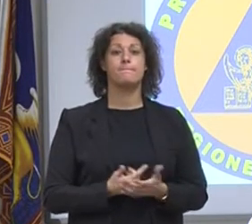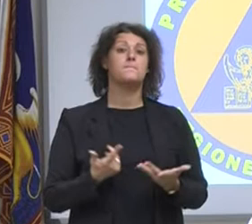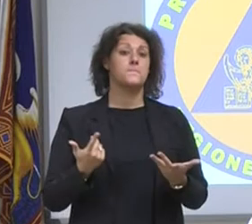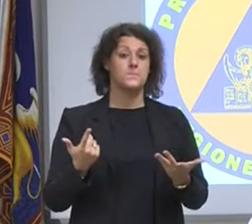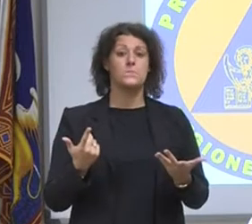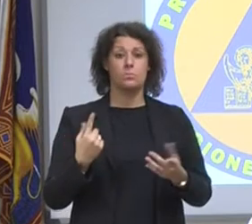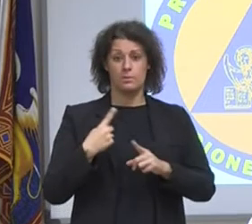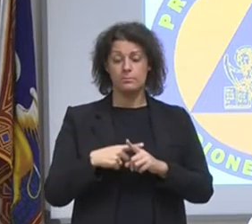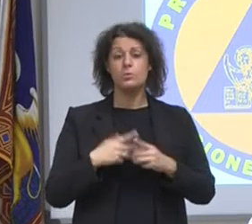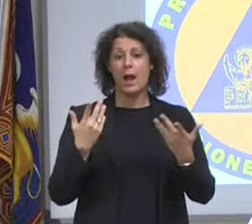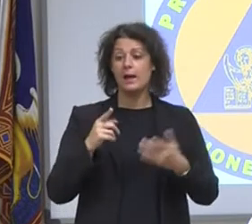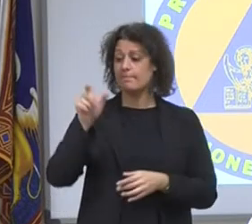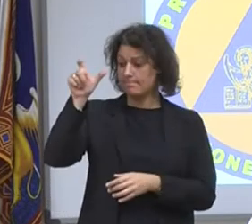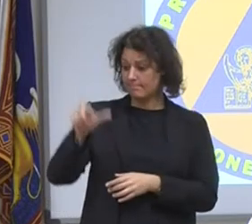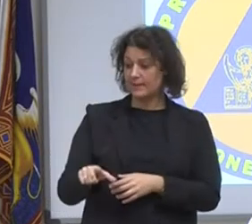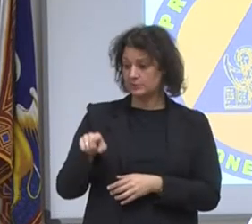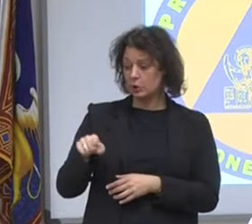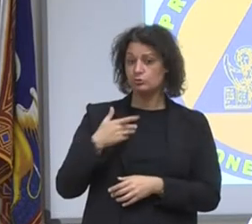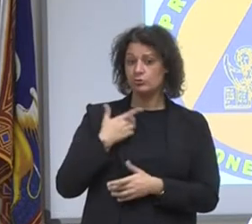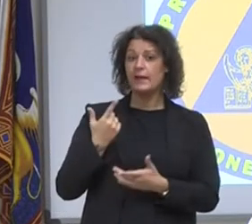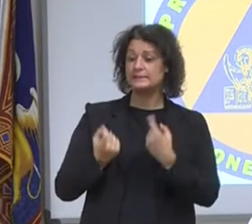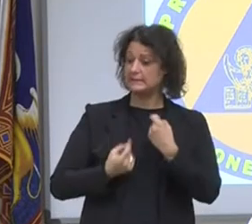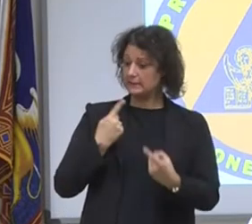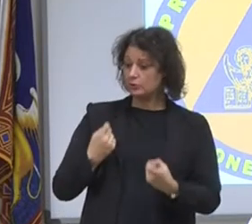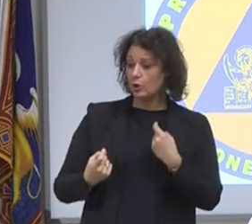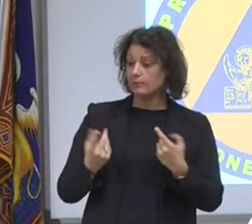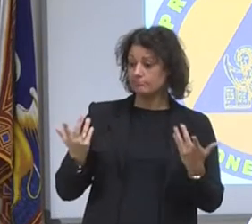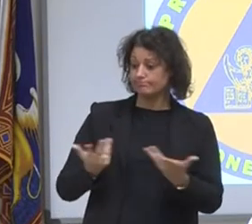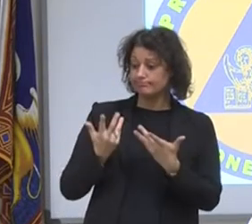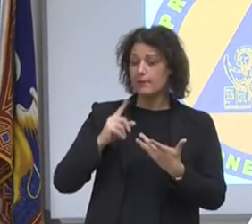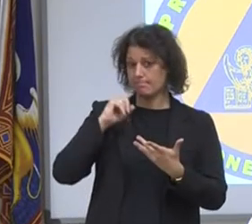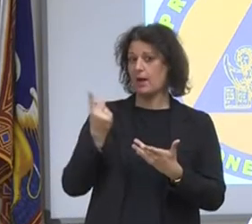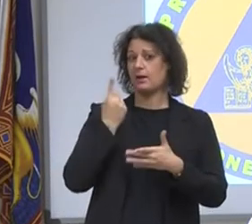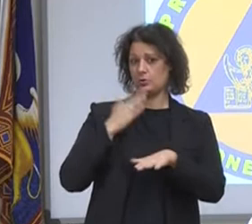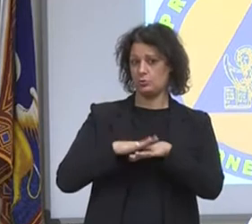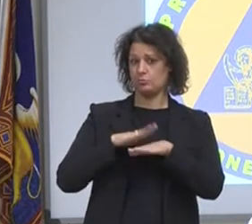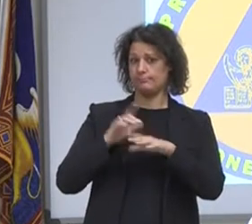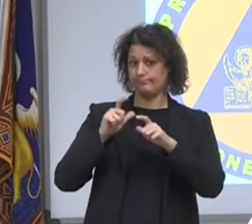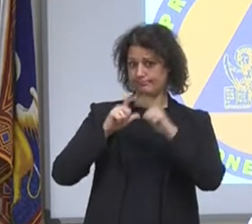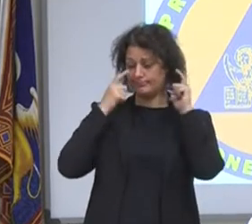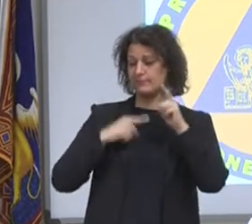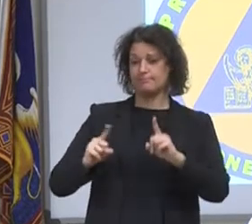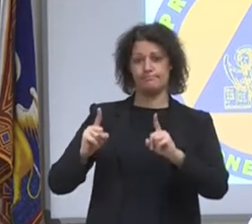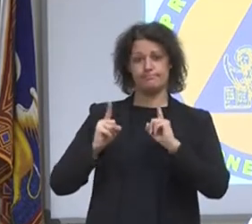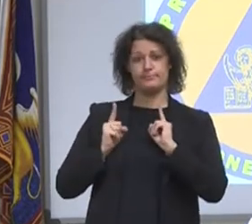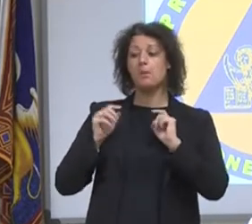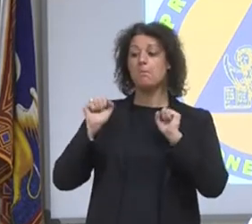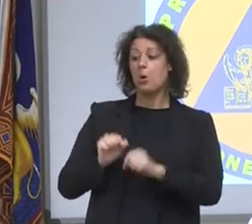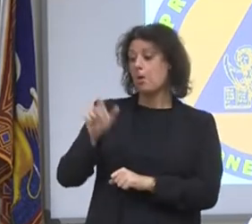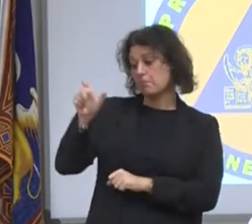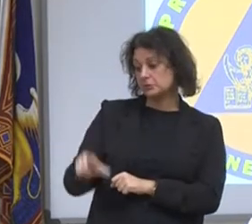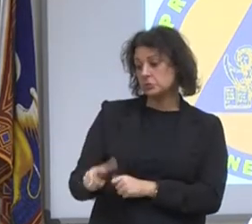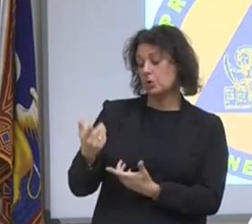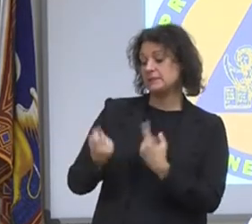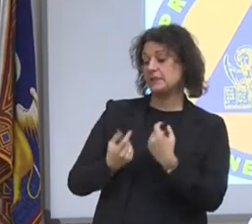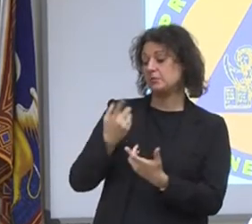persone che appunto presentano sintomi anche blandi e che in qualche modo potrebbero essere un inizio di un'influenza o